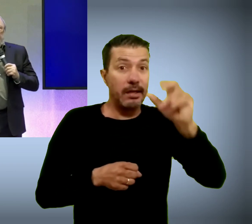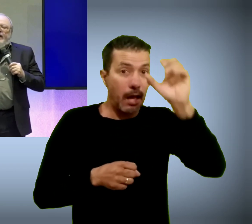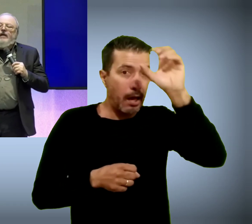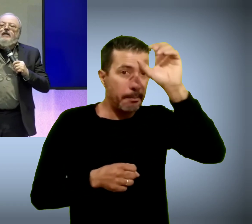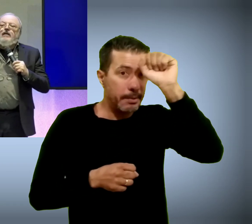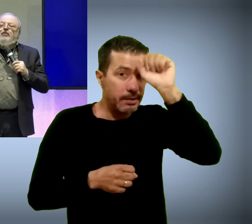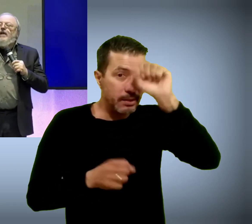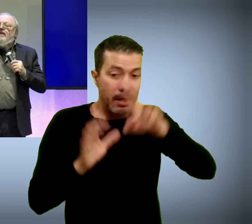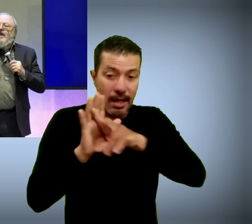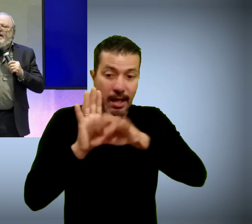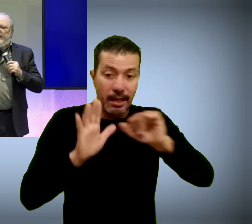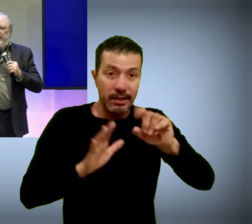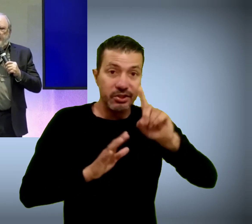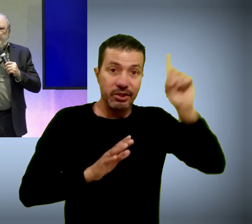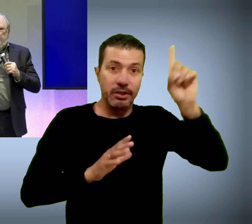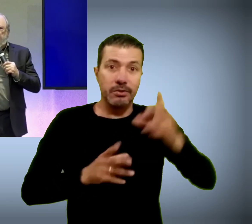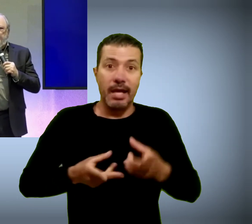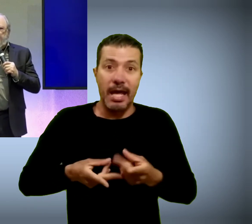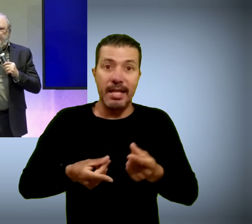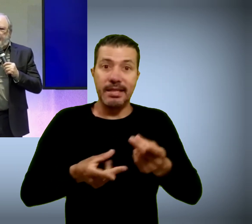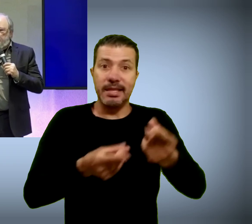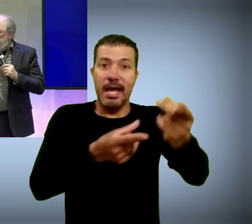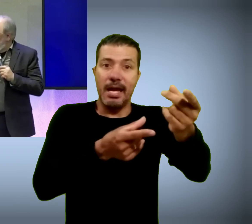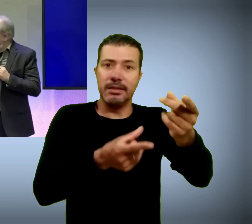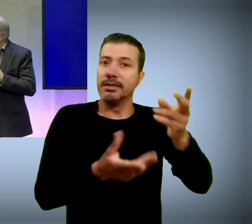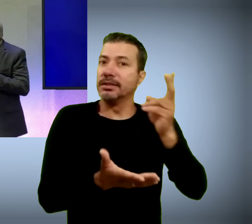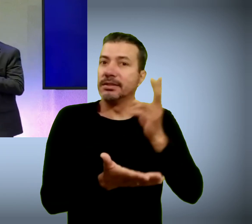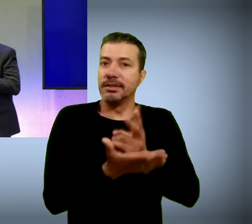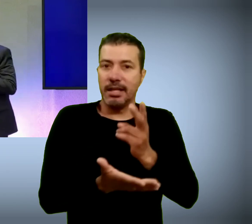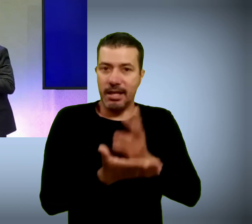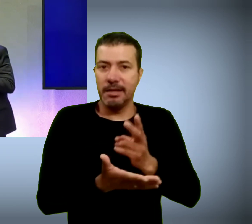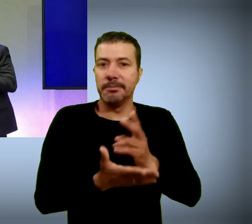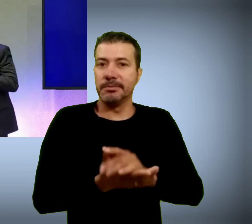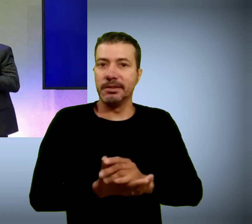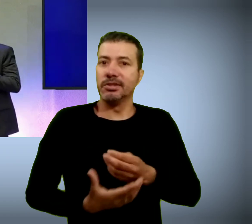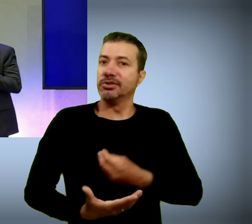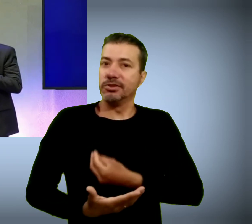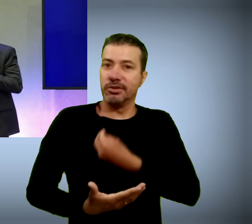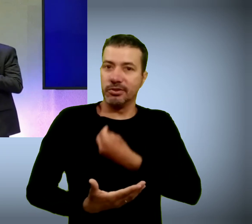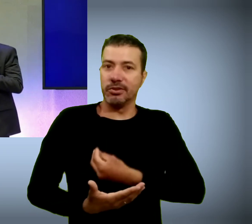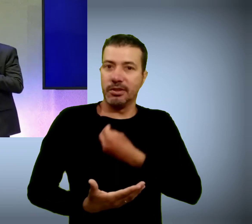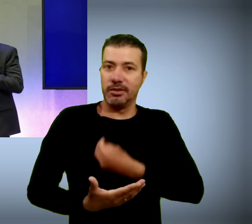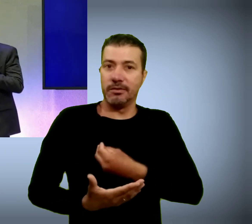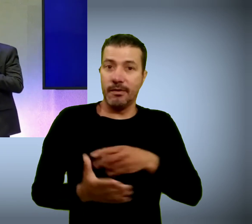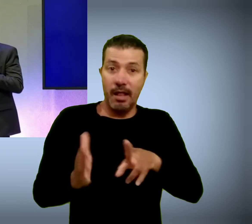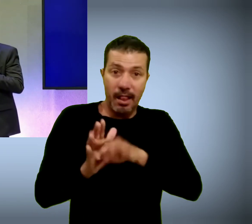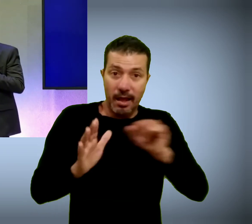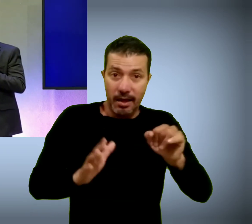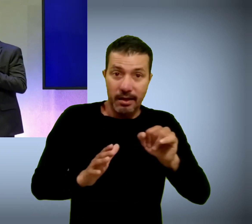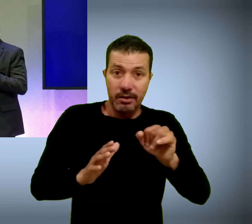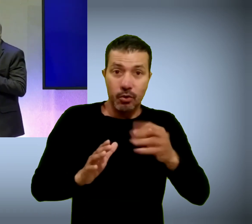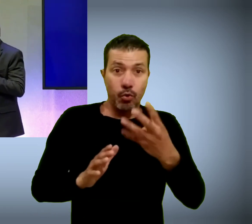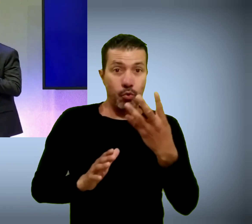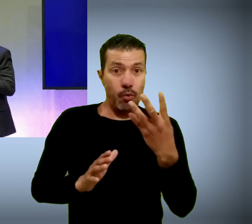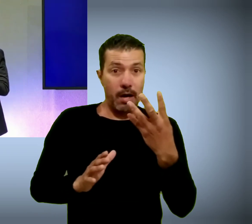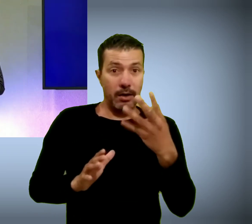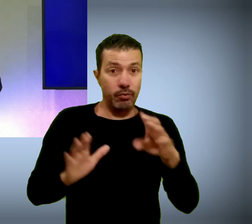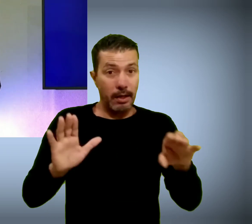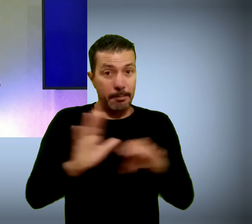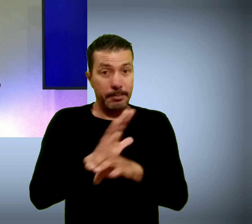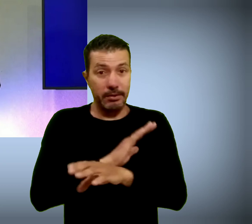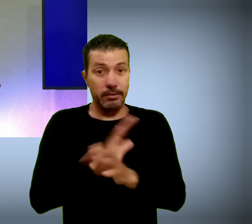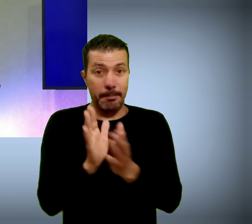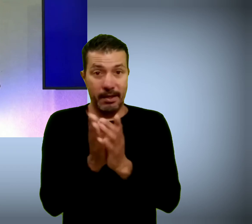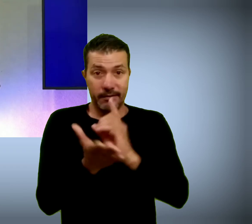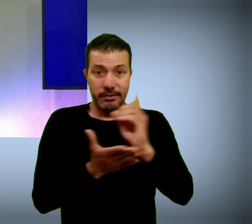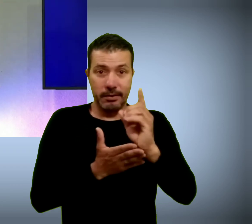gente, que a lei de Deus é eterna e sempre existiu. E aqui está apenas um dos artigos da lei, já no 4º capítulo da